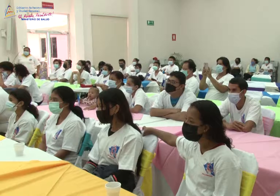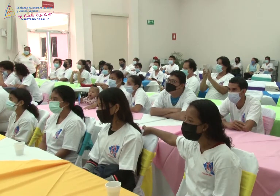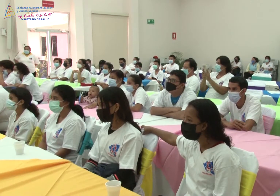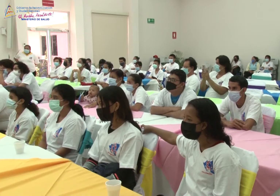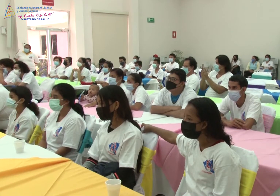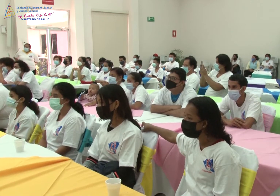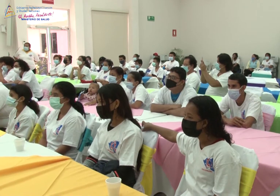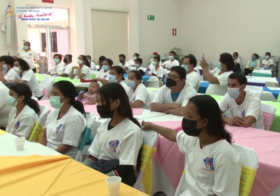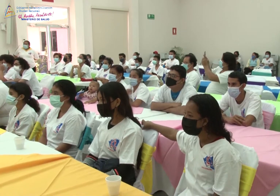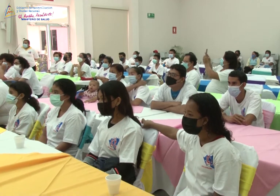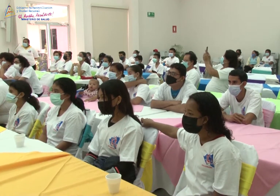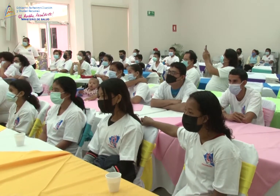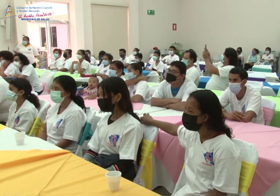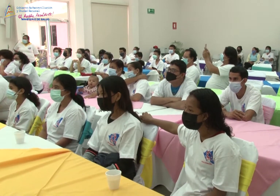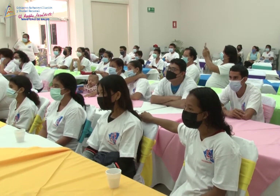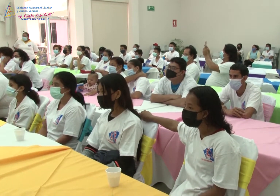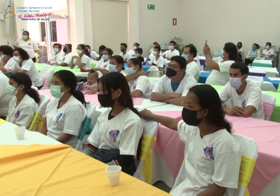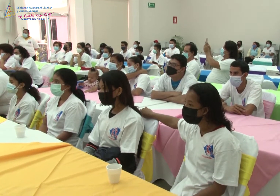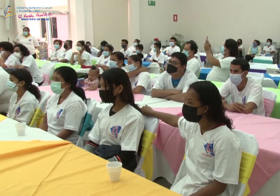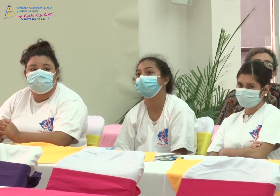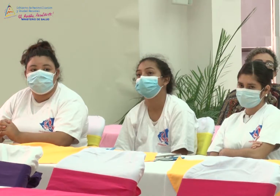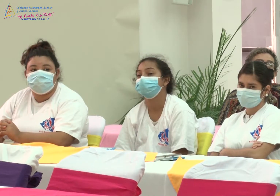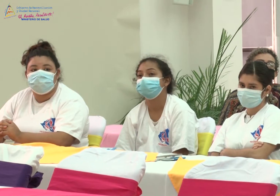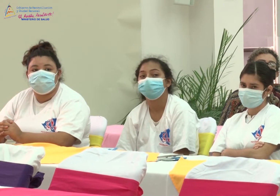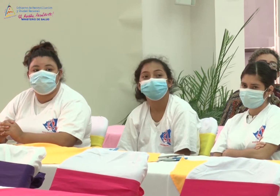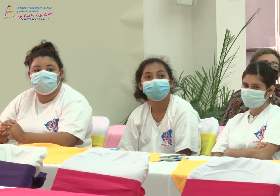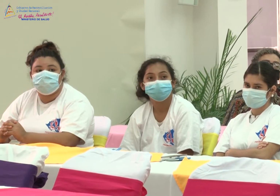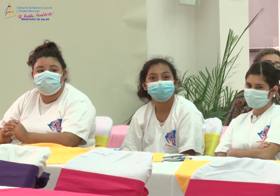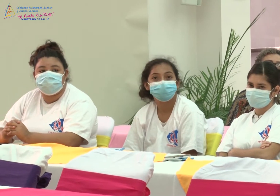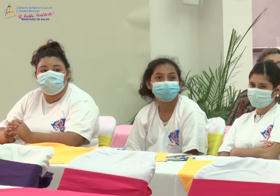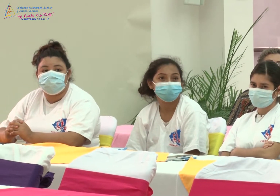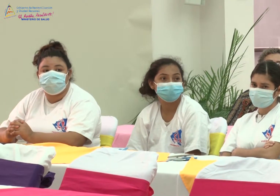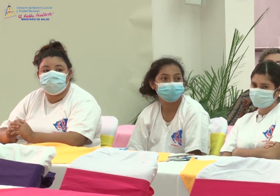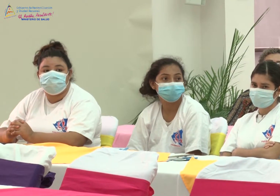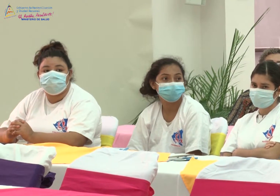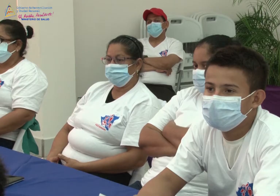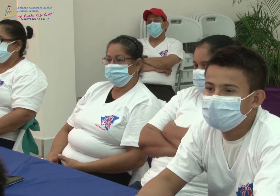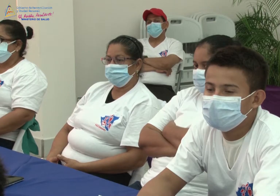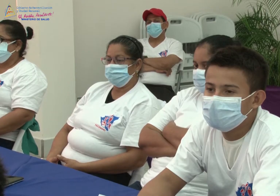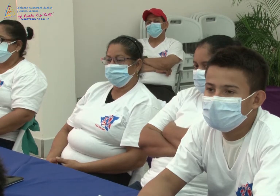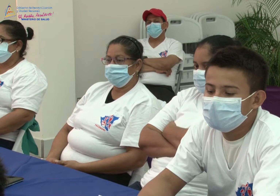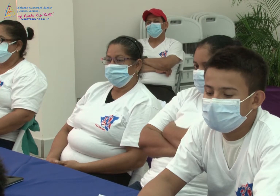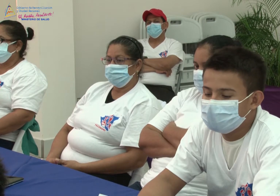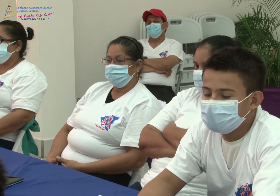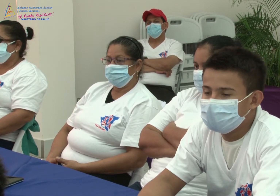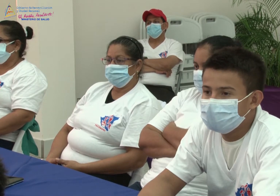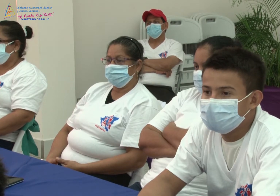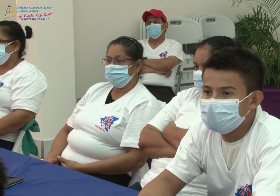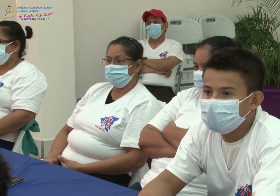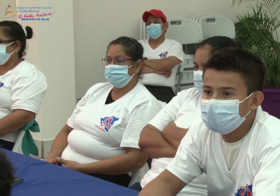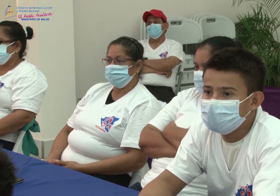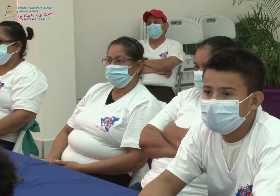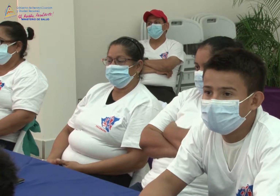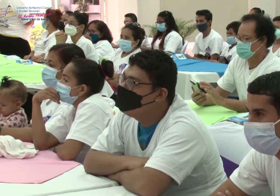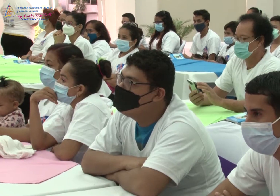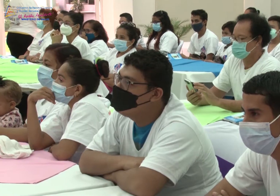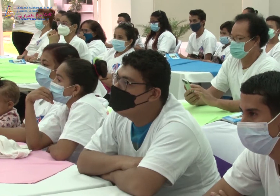dándole las recomendaciones, digamos, que deben de tener alrededor de evitar precisamente ser infectados